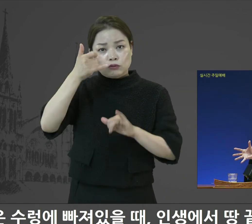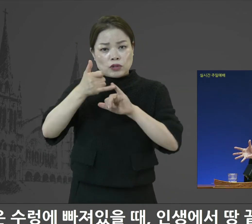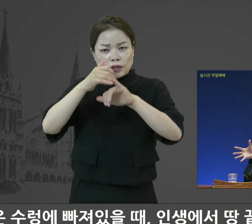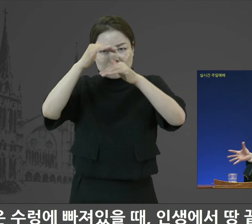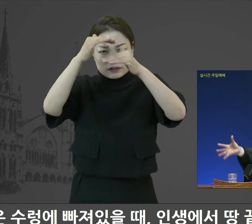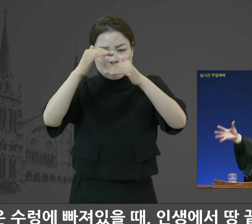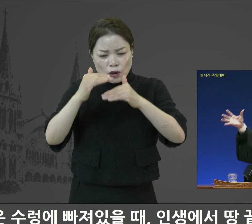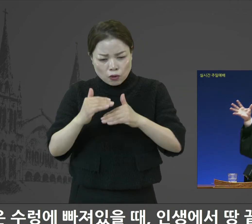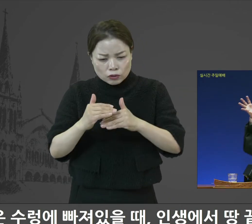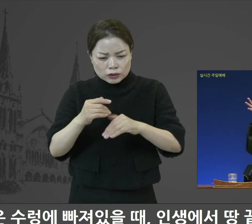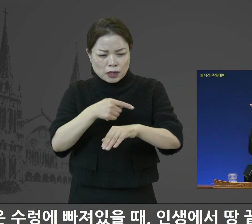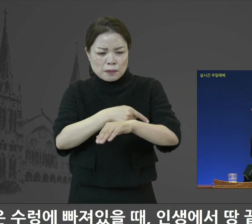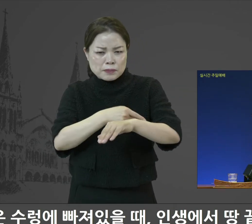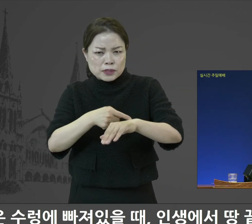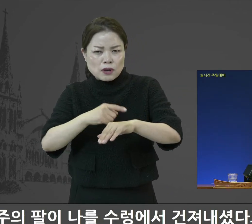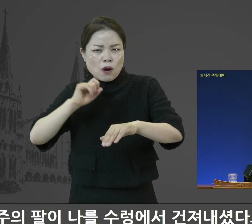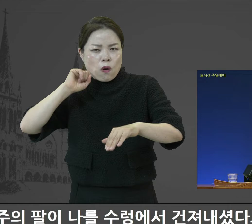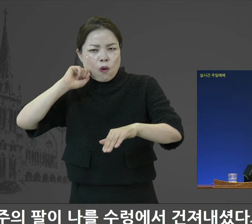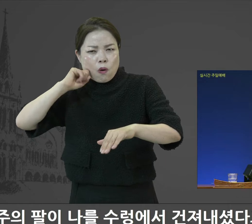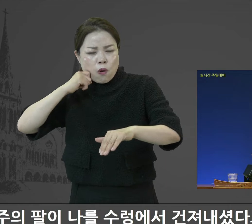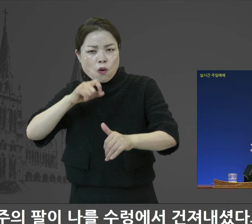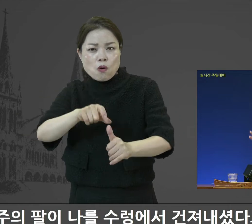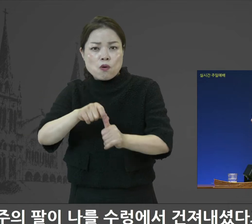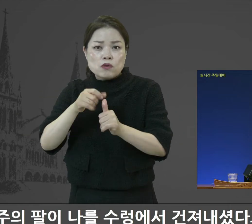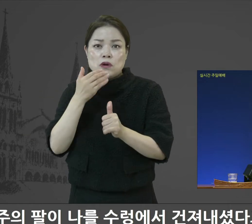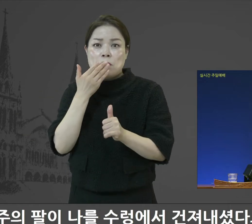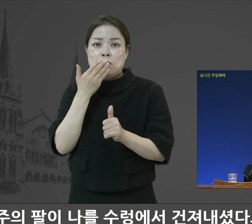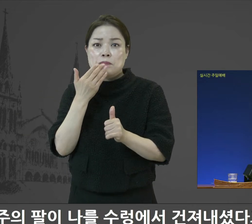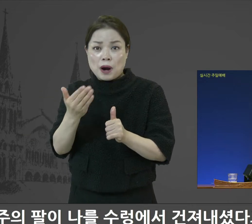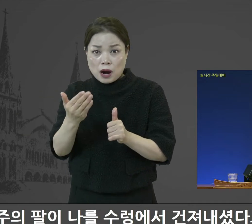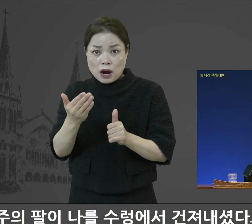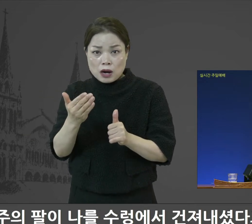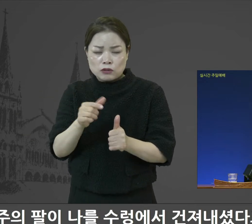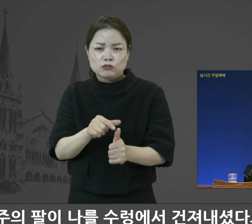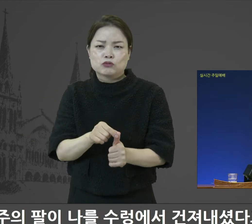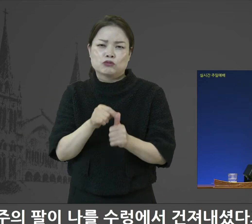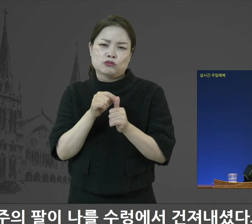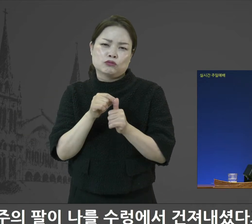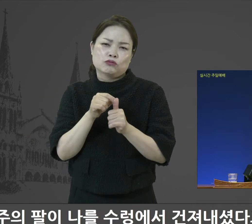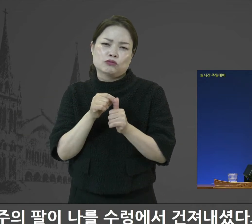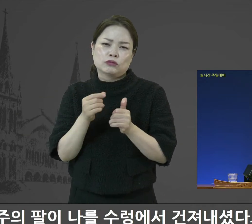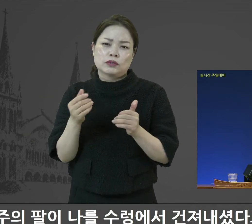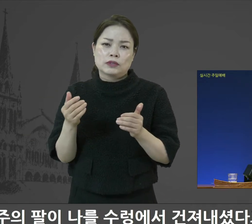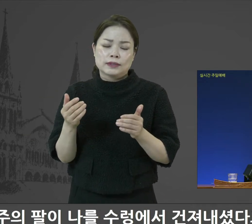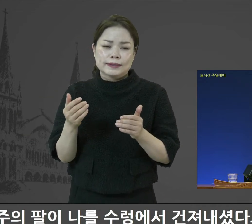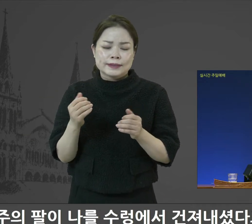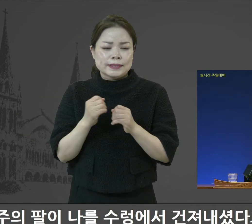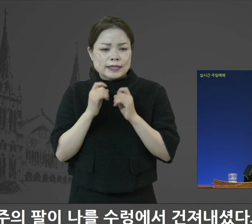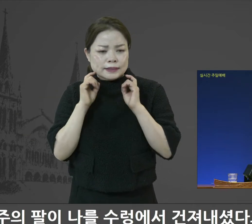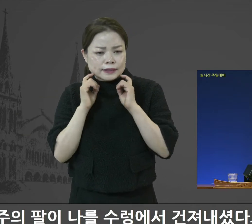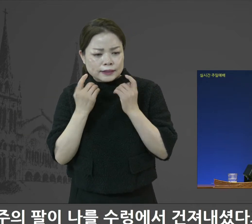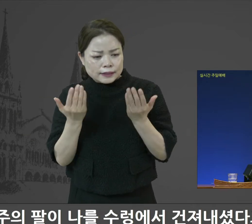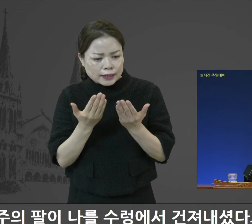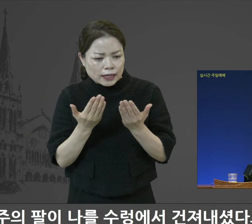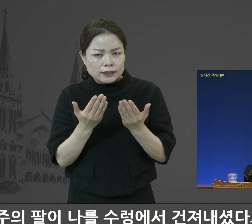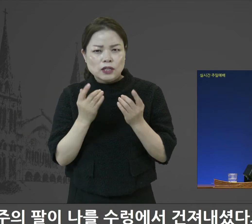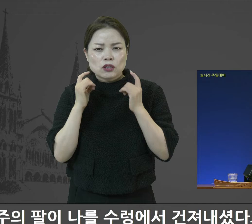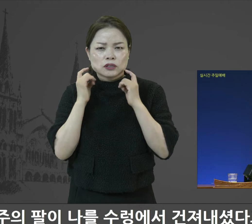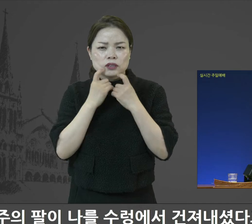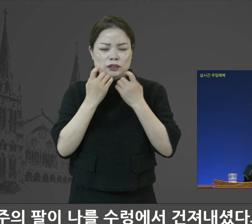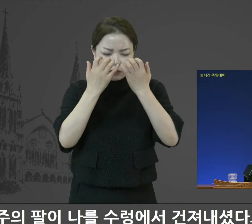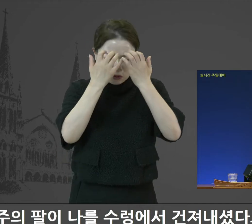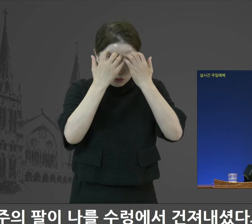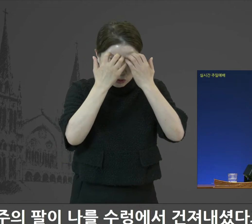보면 민족적인 어려움으로부터 구원하신 그 큰 구원의 역사, 그리고 개인적인 큰